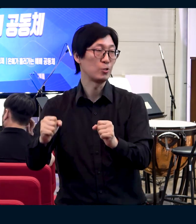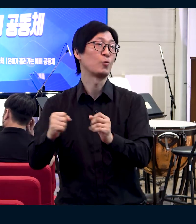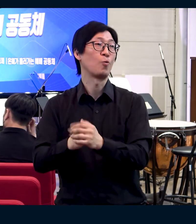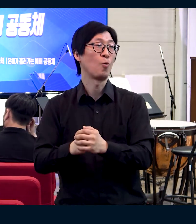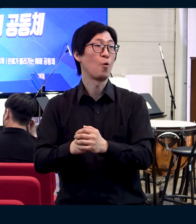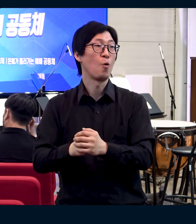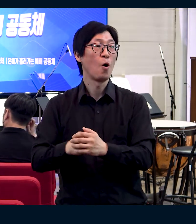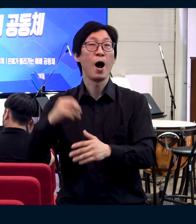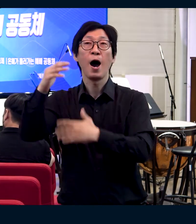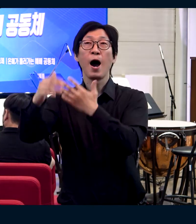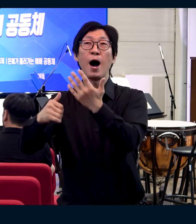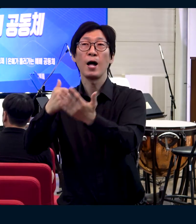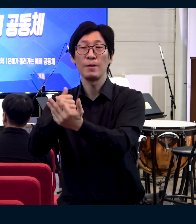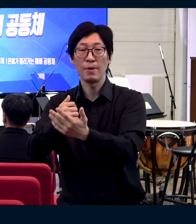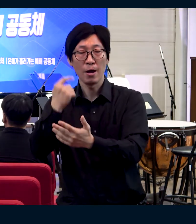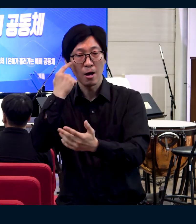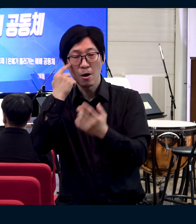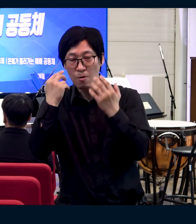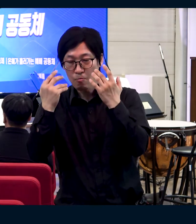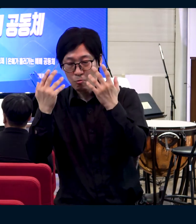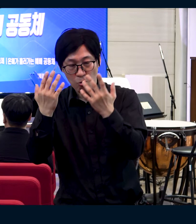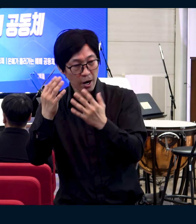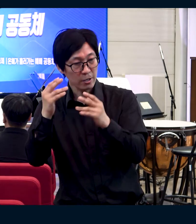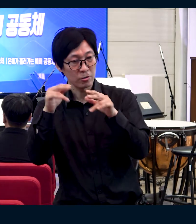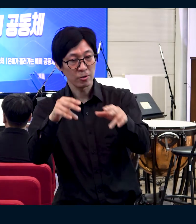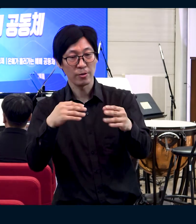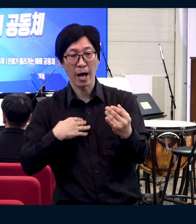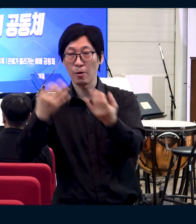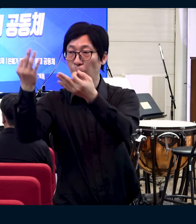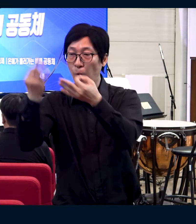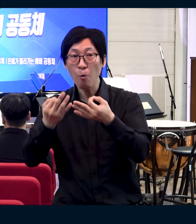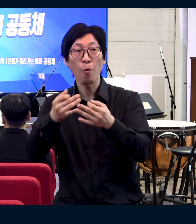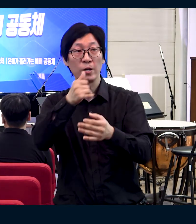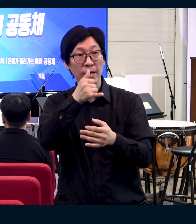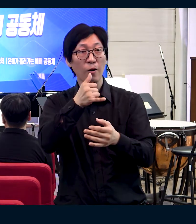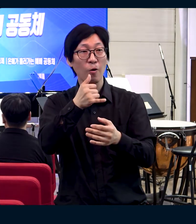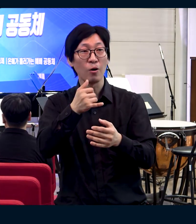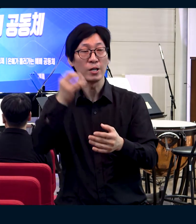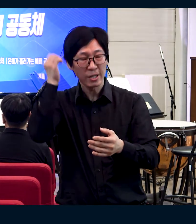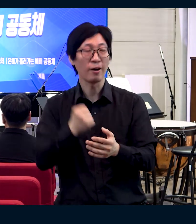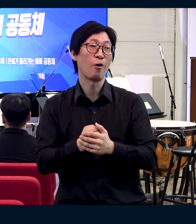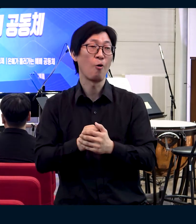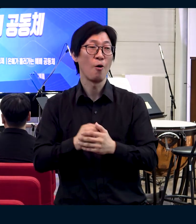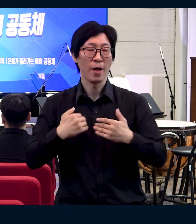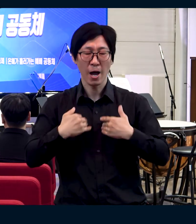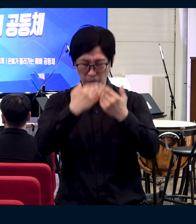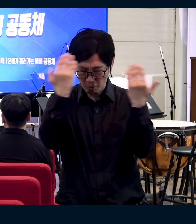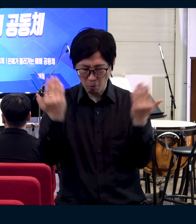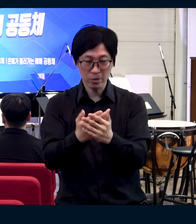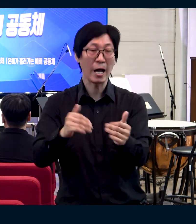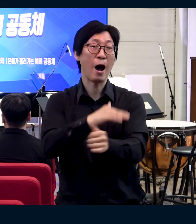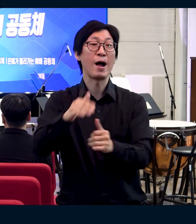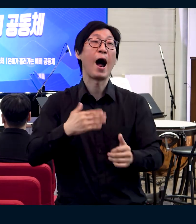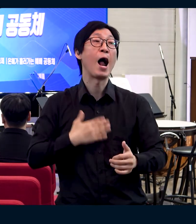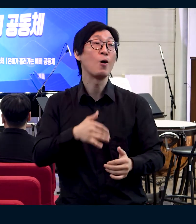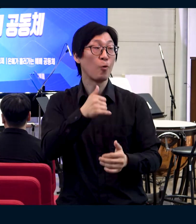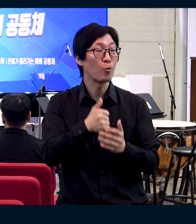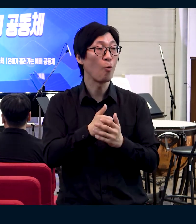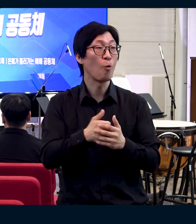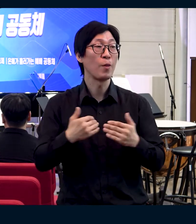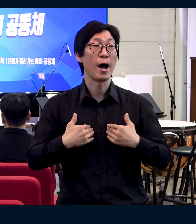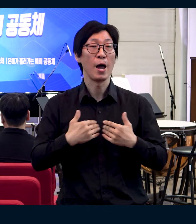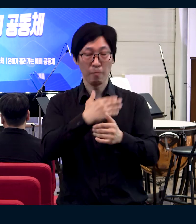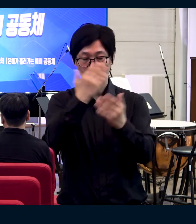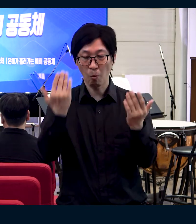하나님은 불꽃 같은 그 눈으로 나를 바라보고 계십니다. 나의 모든 것을 알고 계시고,